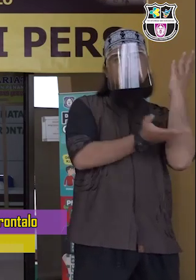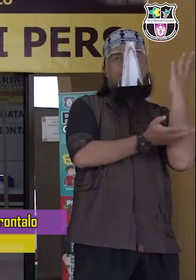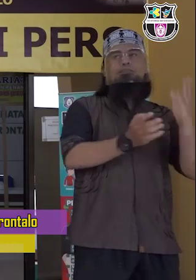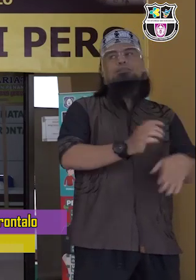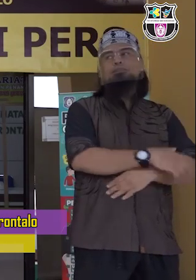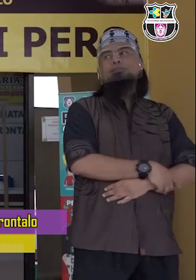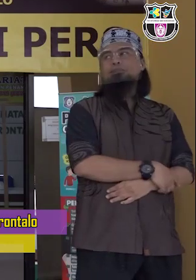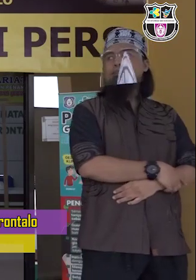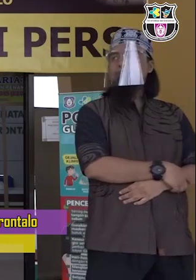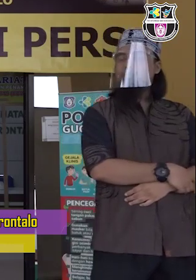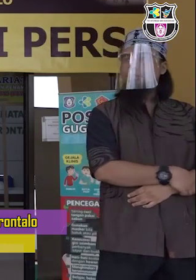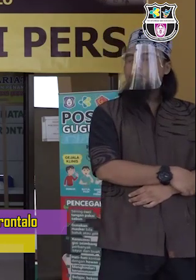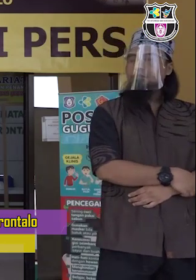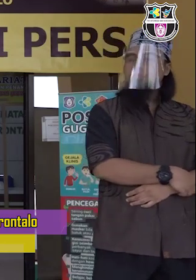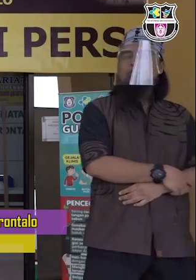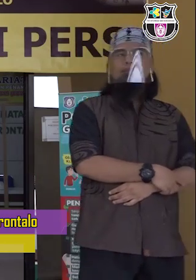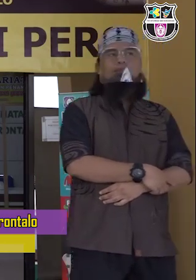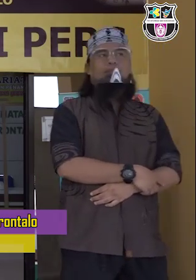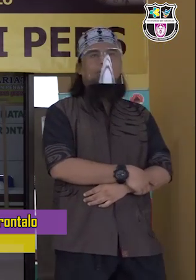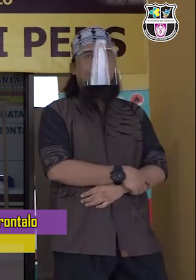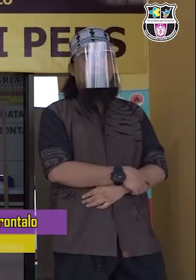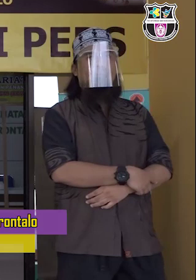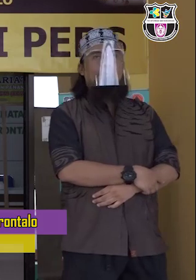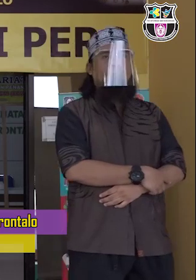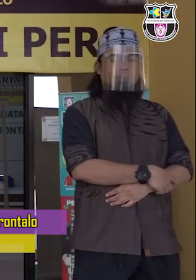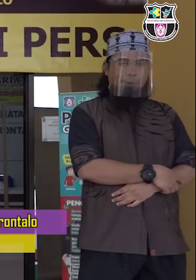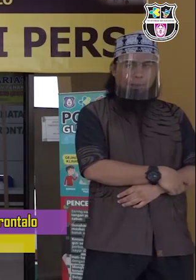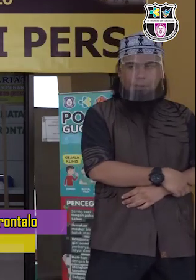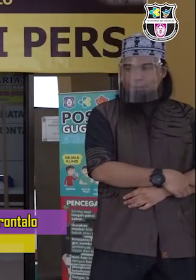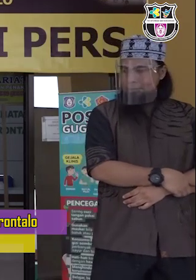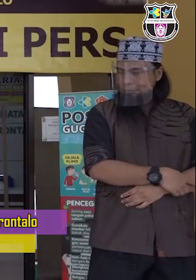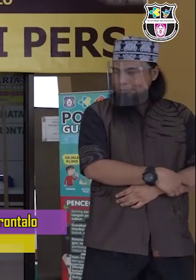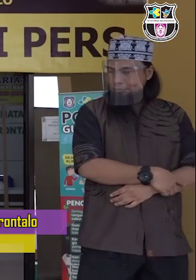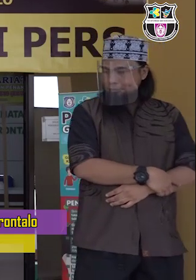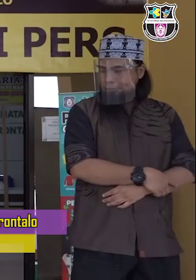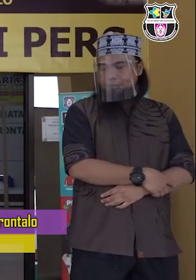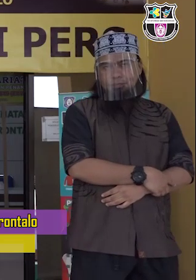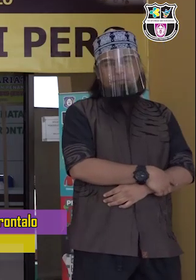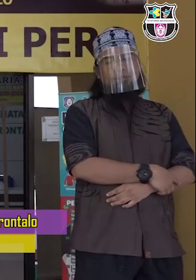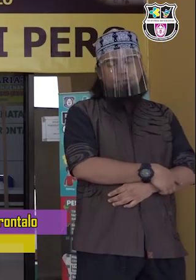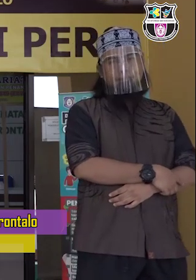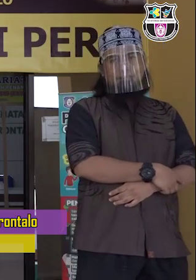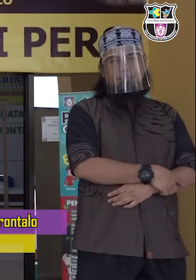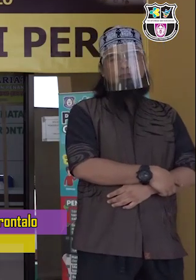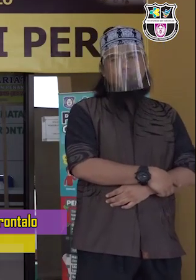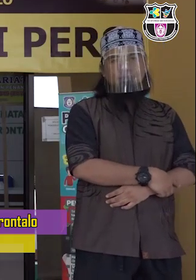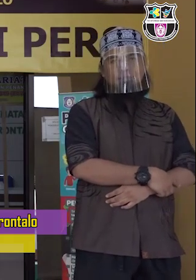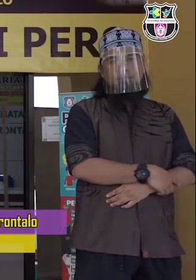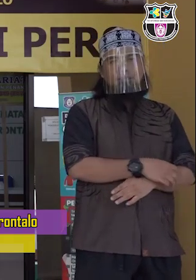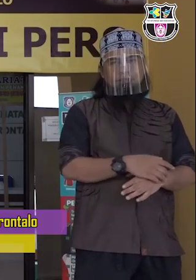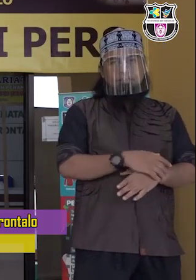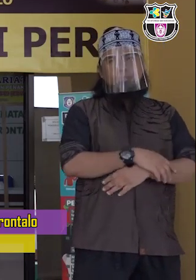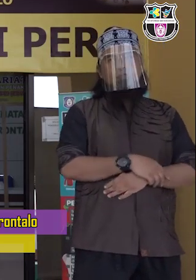meninggal, tetapi ini baru satu semester sudah terjadi kematian. Tolong